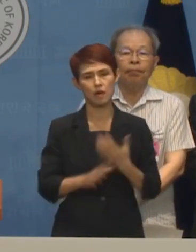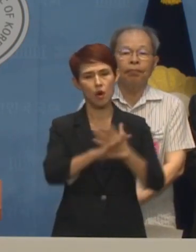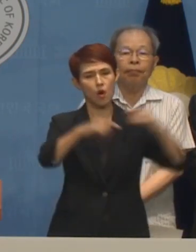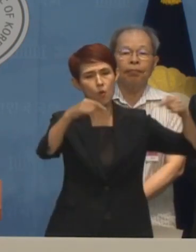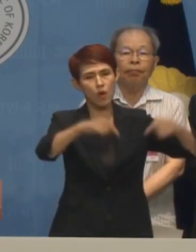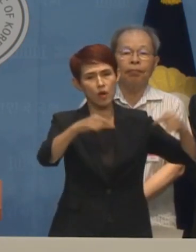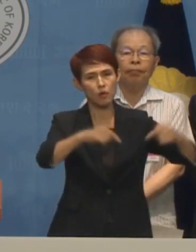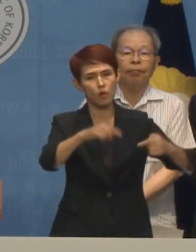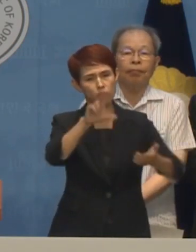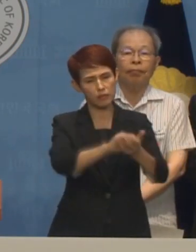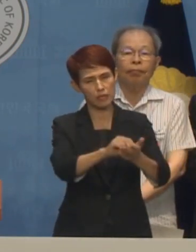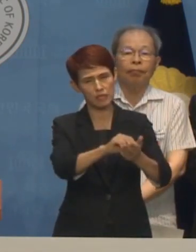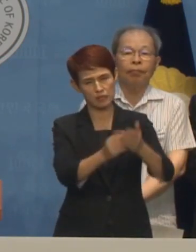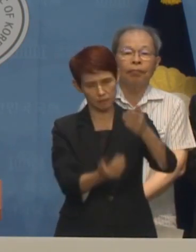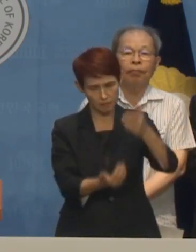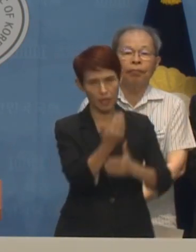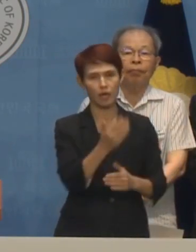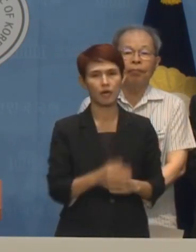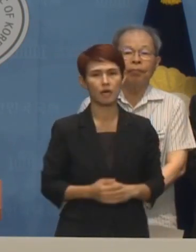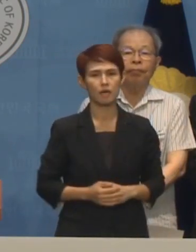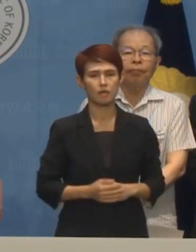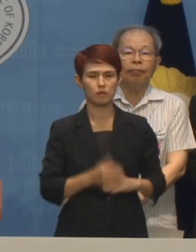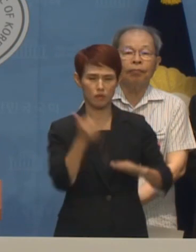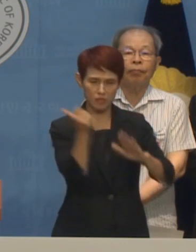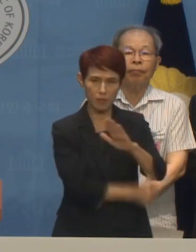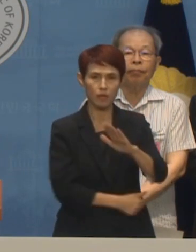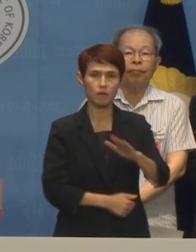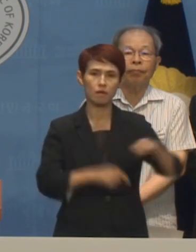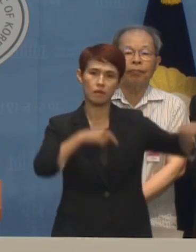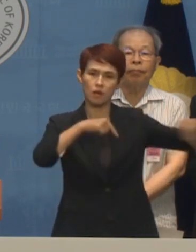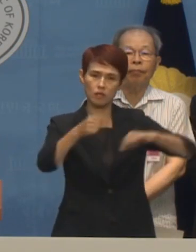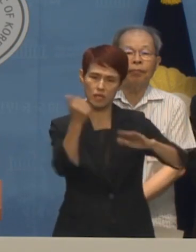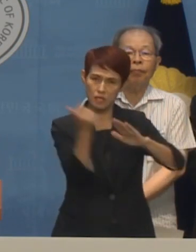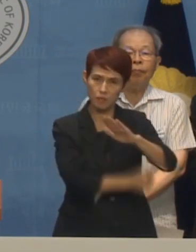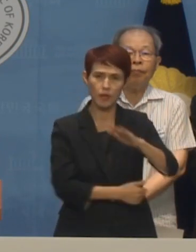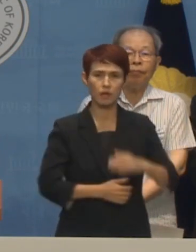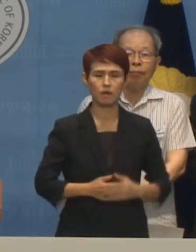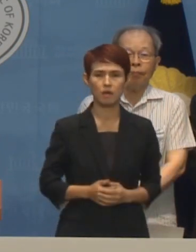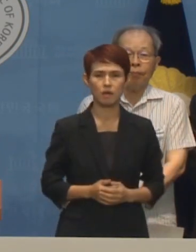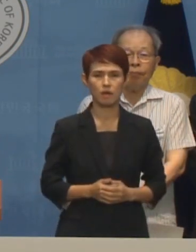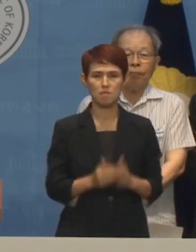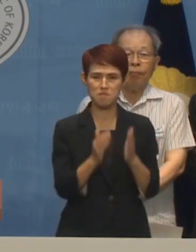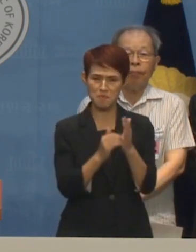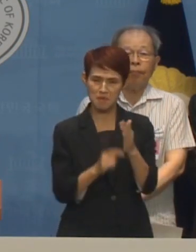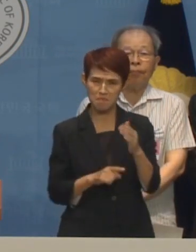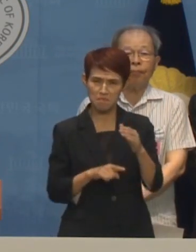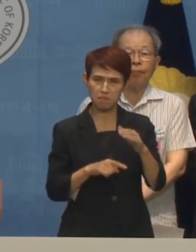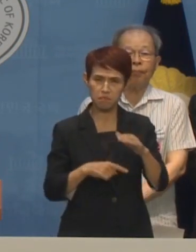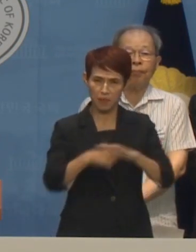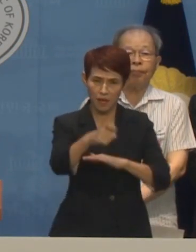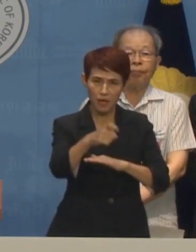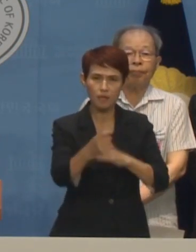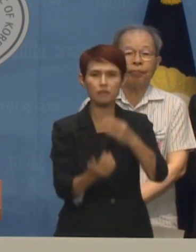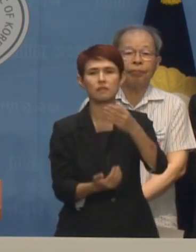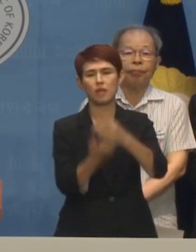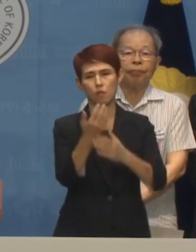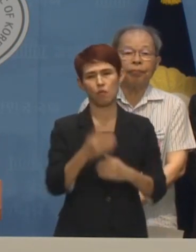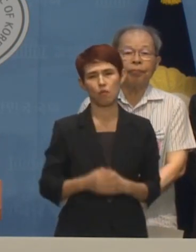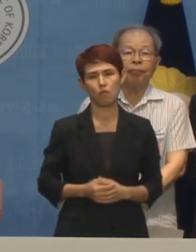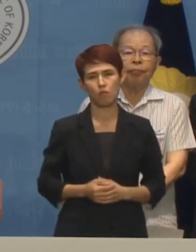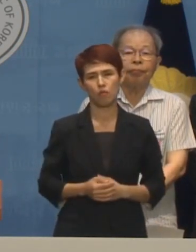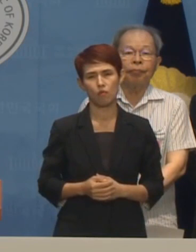인사 검증 실패, 경제 실패, 기밀 유출 사고, 그리고 집권 2년 3개월이나